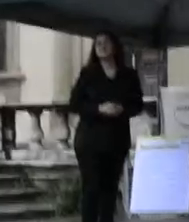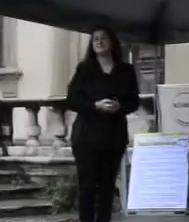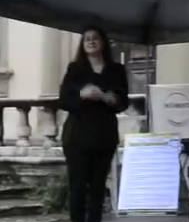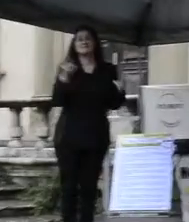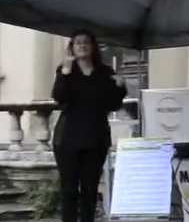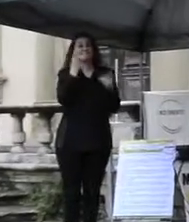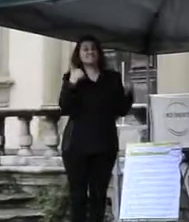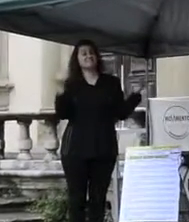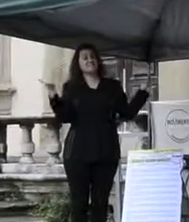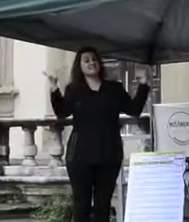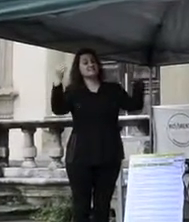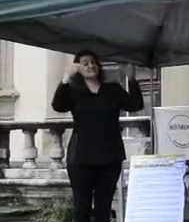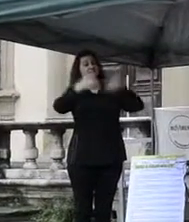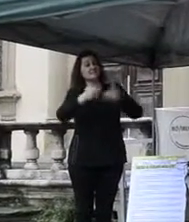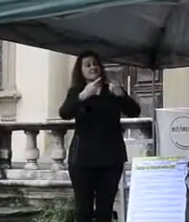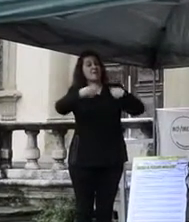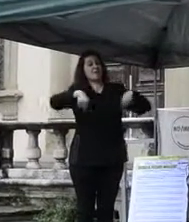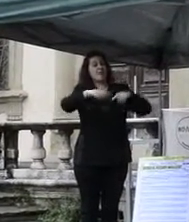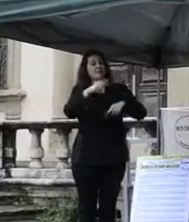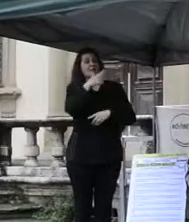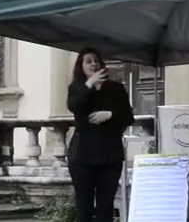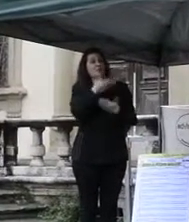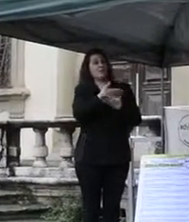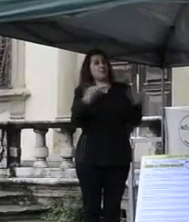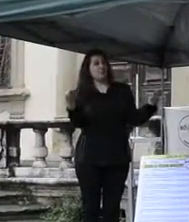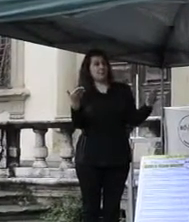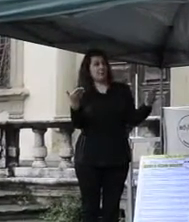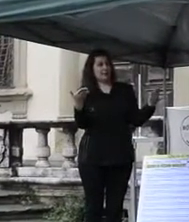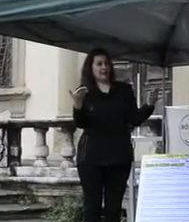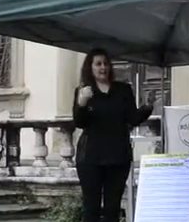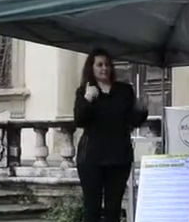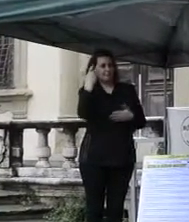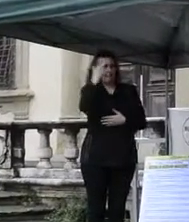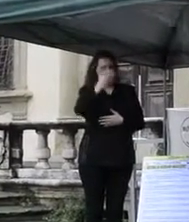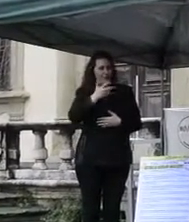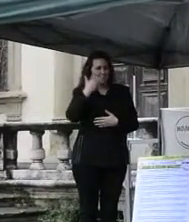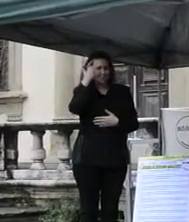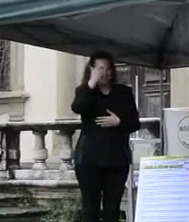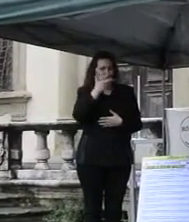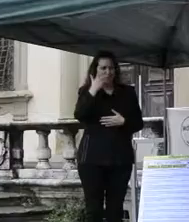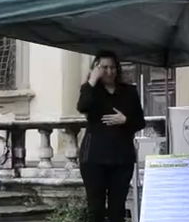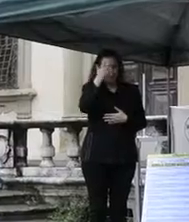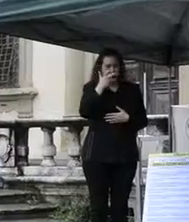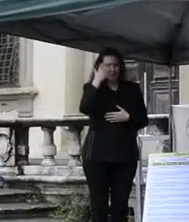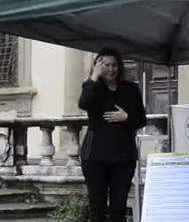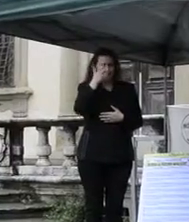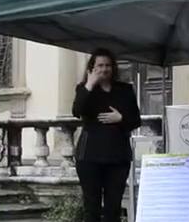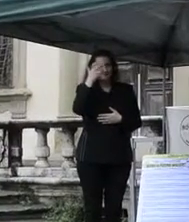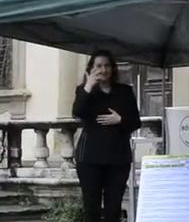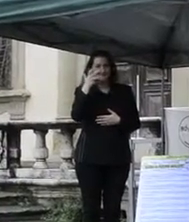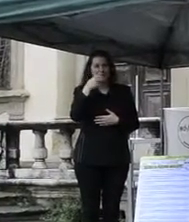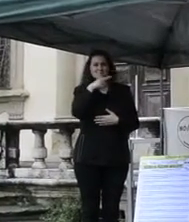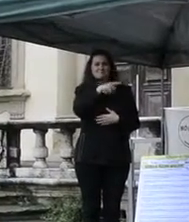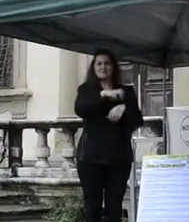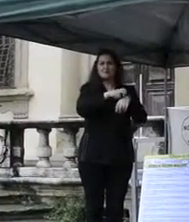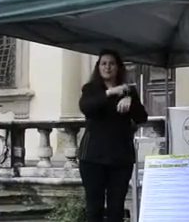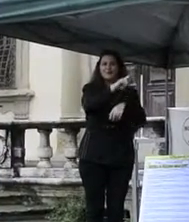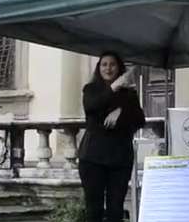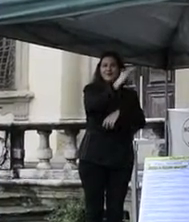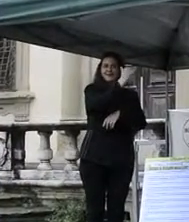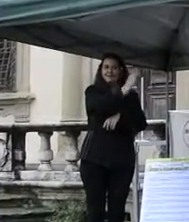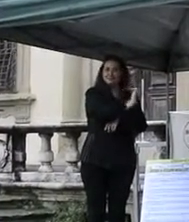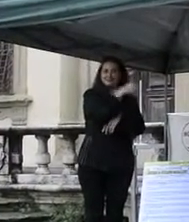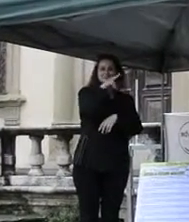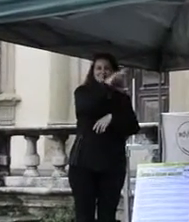stasera il Comitato Acqua Pubblica, sono onorato di aver di intervenire subito dopo il dottor Ricci, perché